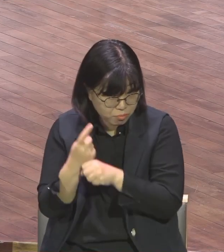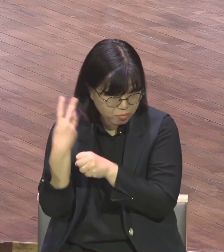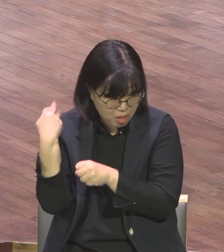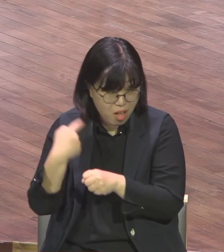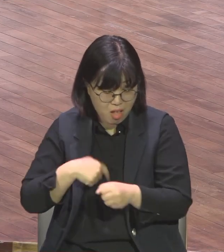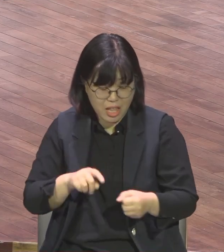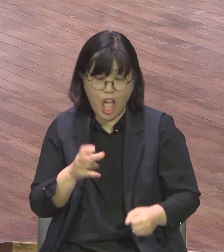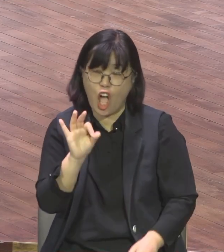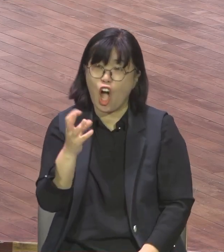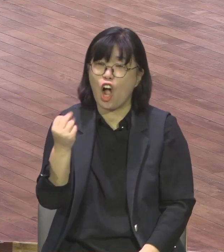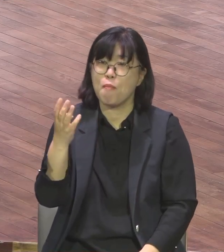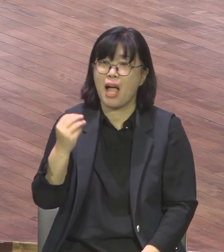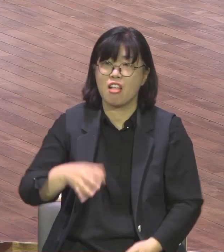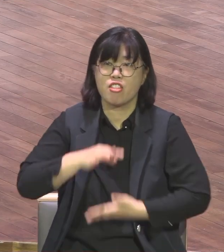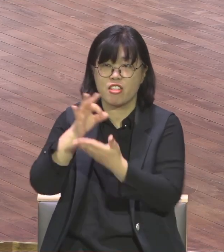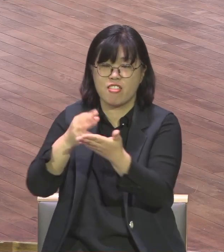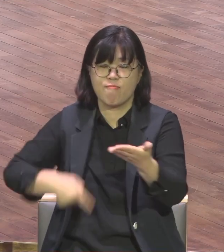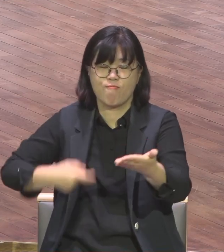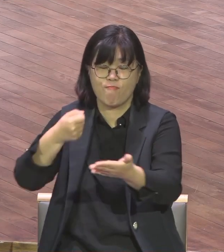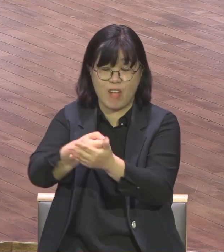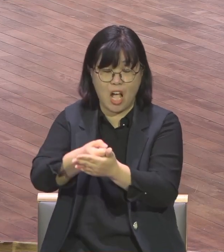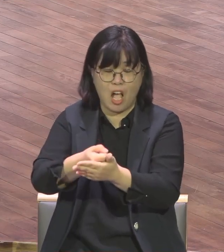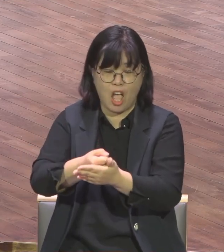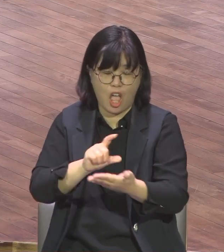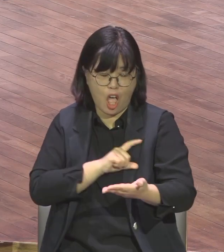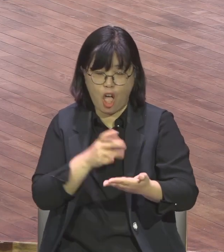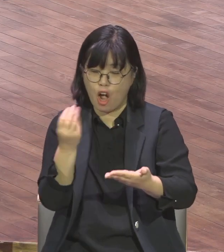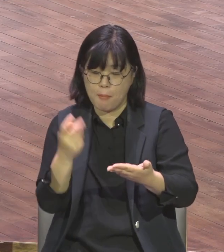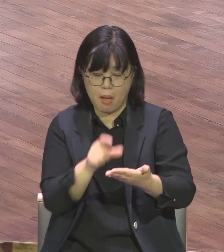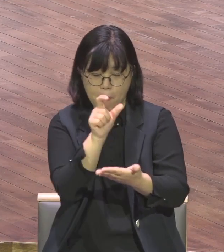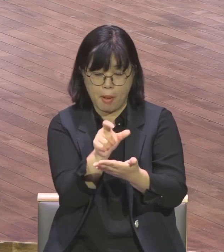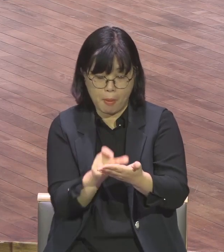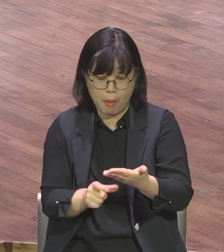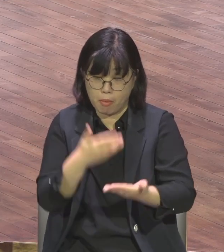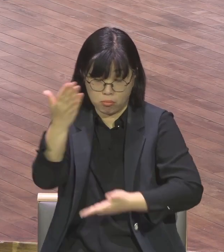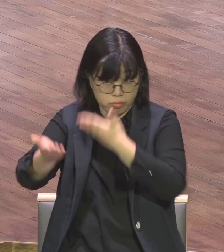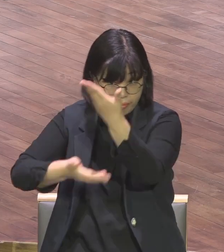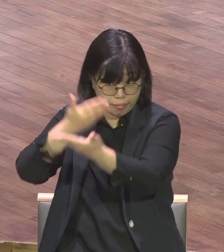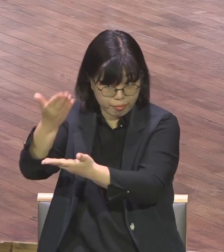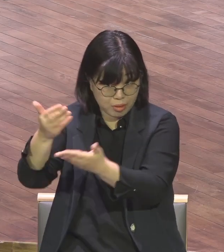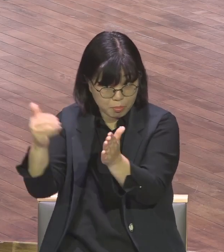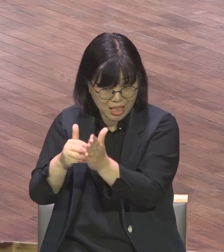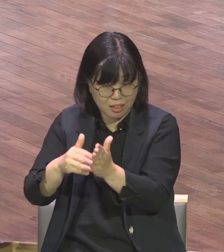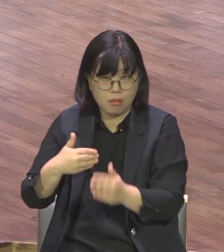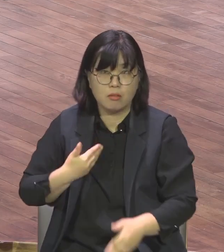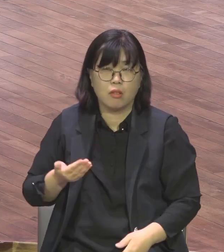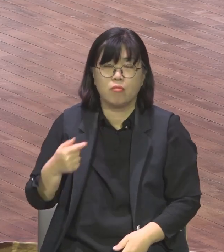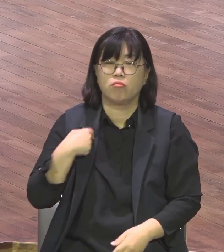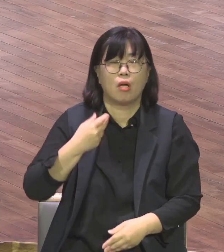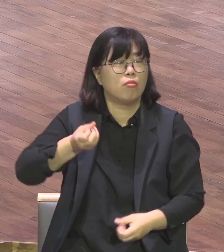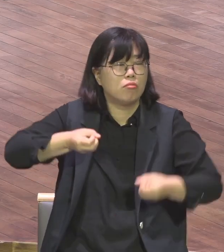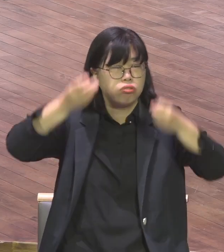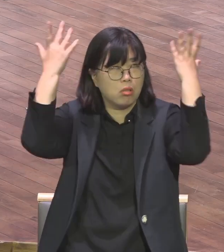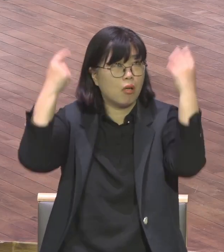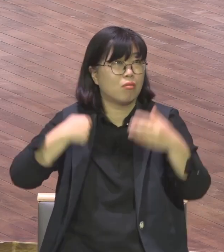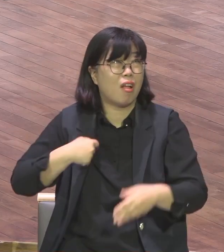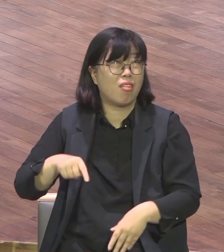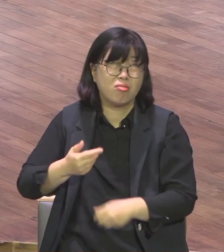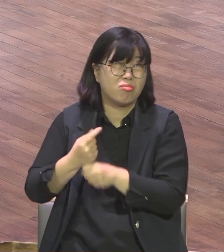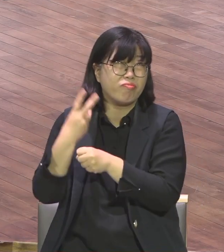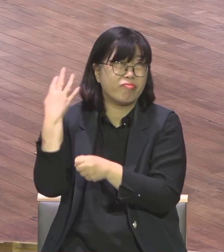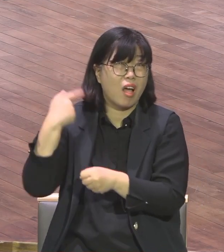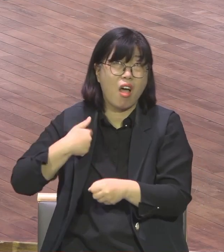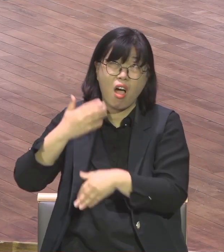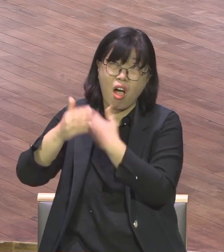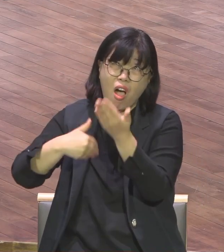뭐 헌당 다 했네 뭐. 안 해버려. 약속해놓고. 하나님 앞에 해놓고. 야, 그래. 야, 참